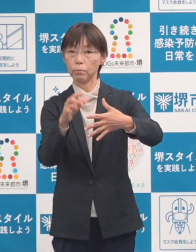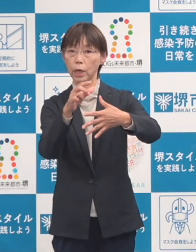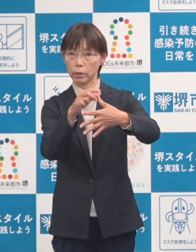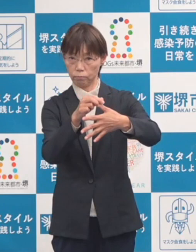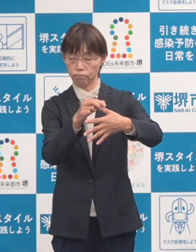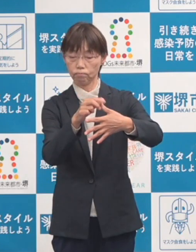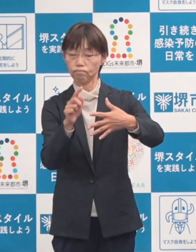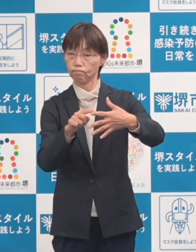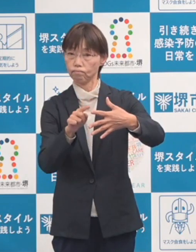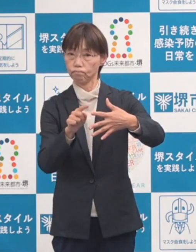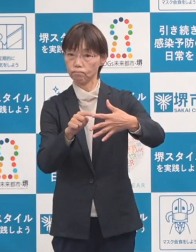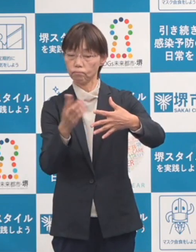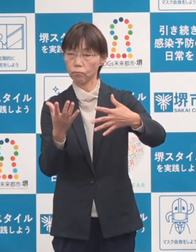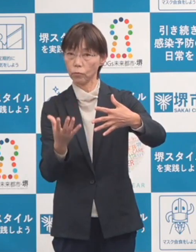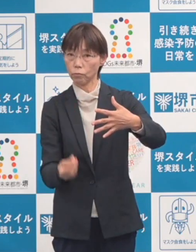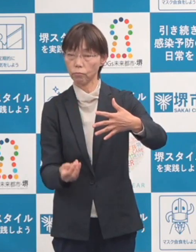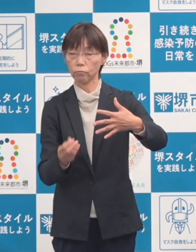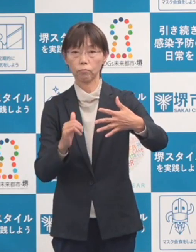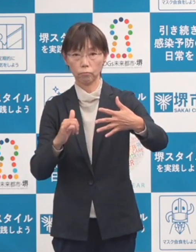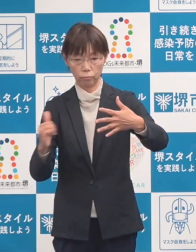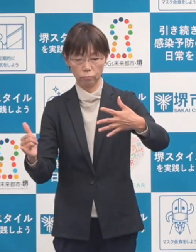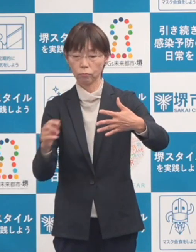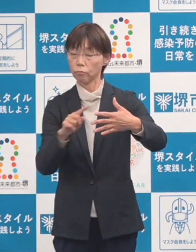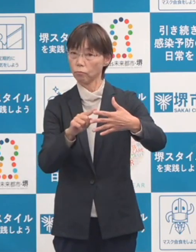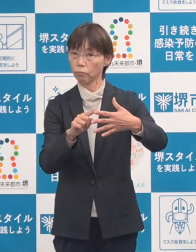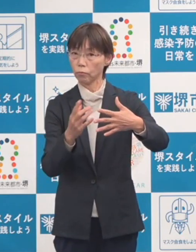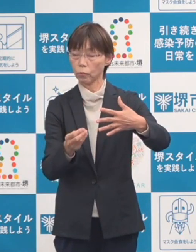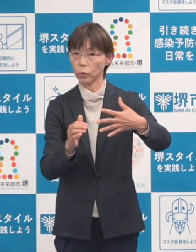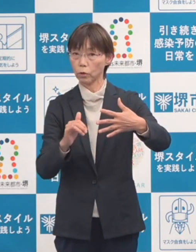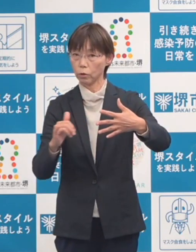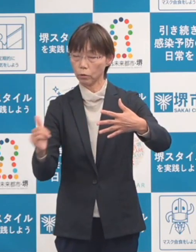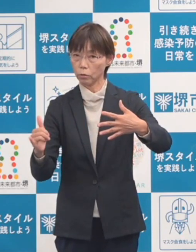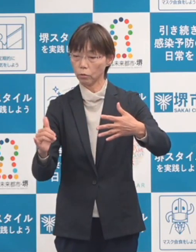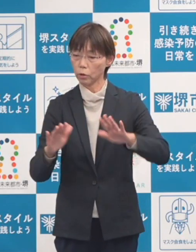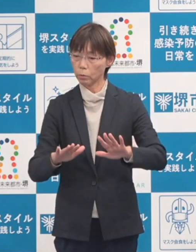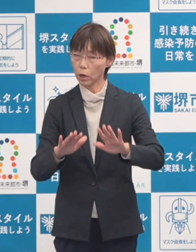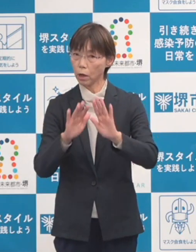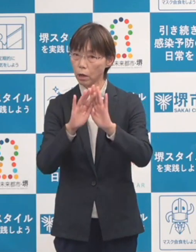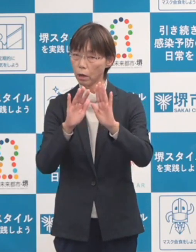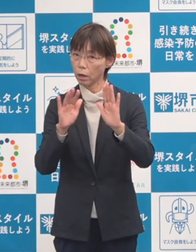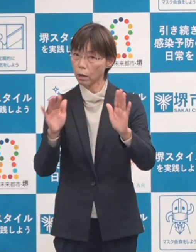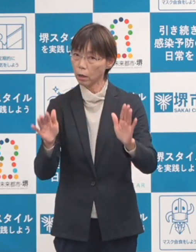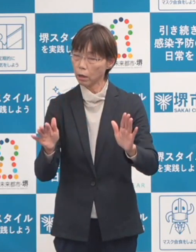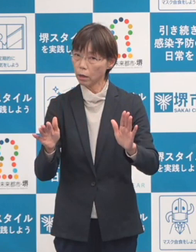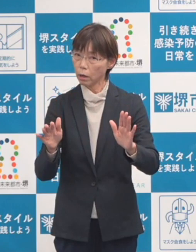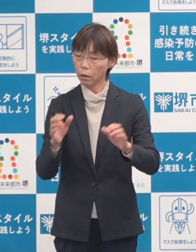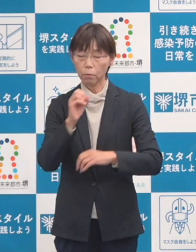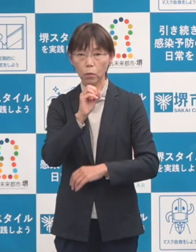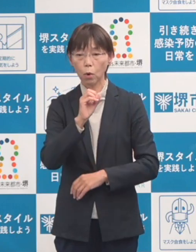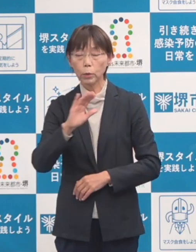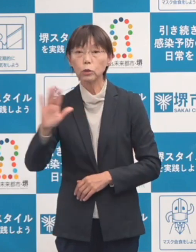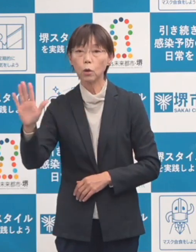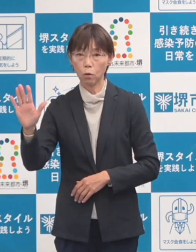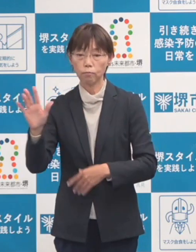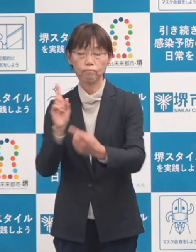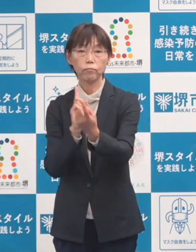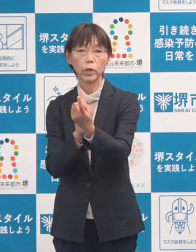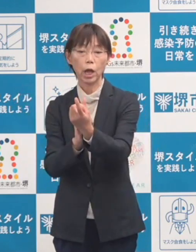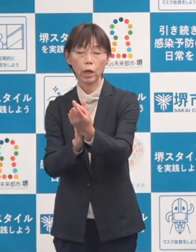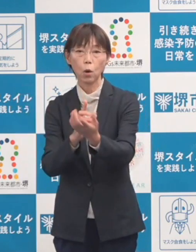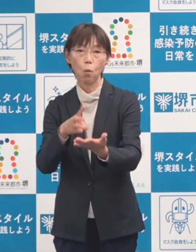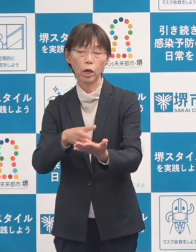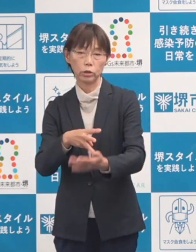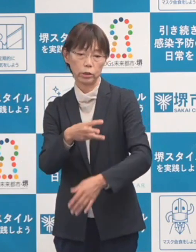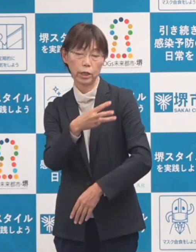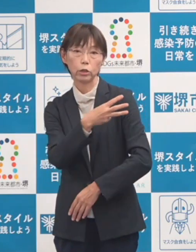1、2回目を終えられた方は、もう今皆さんオミクロン株対応のワクチンを接種していただ